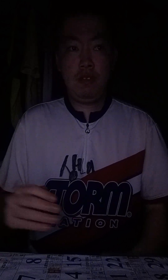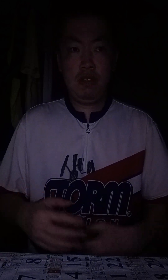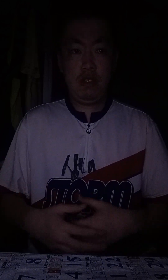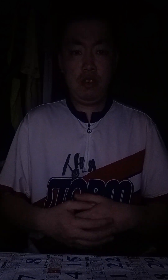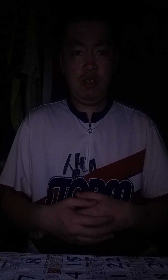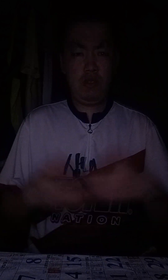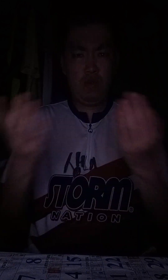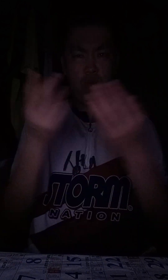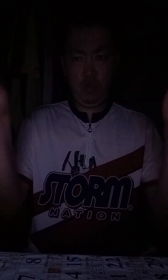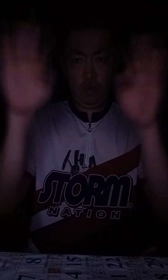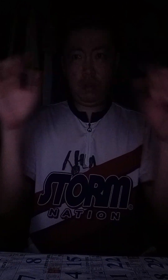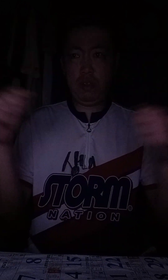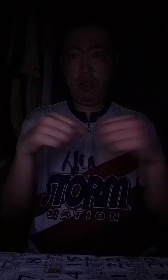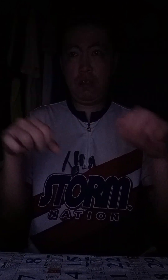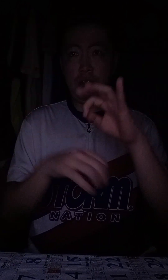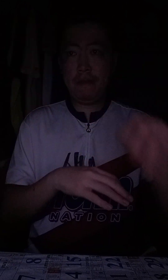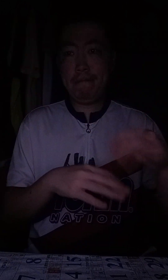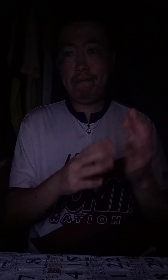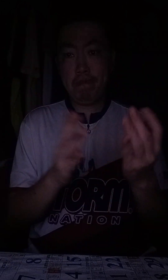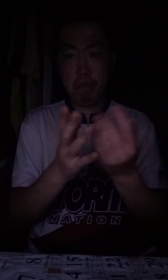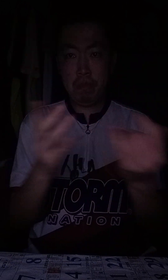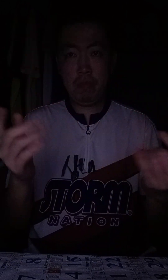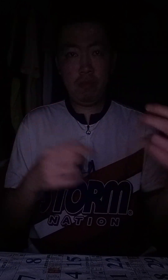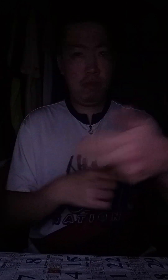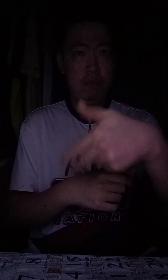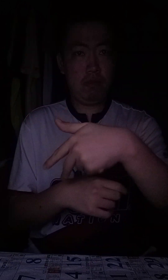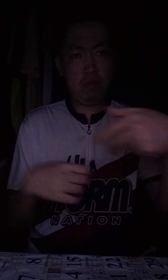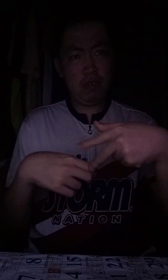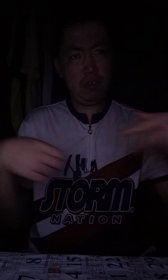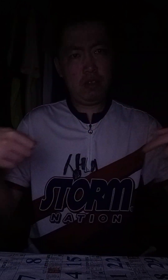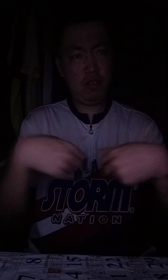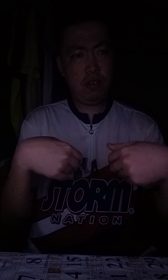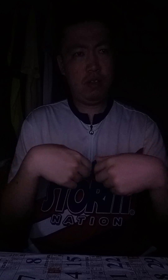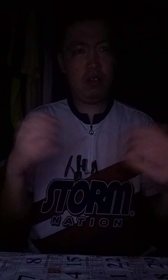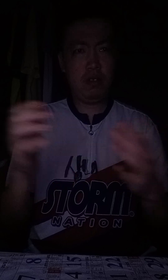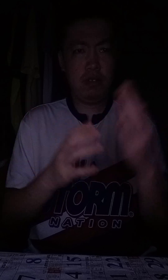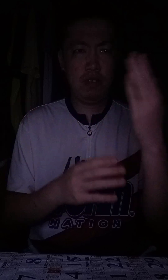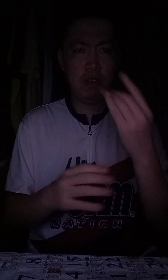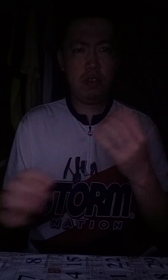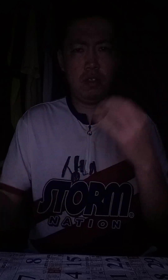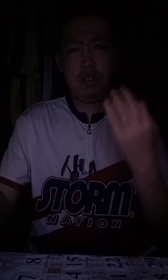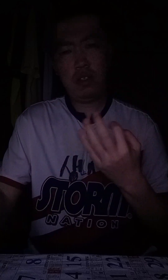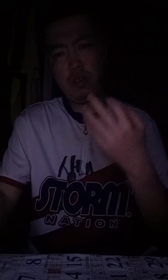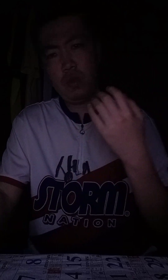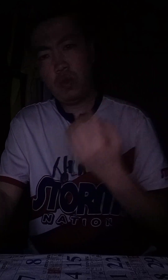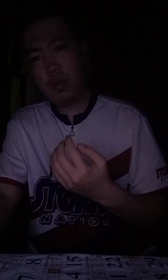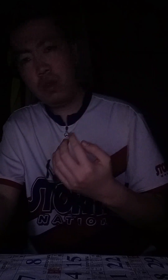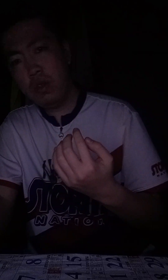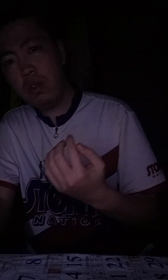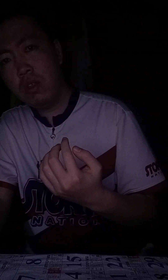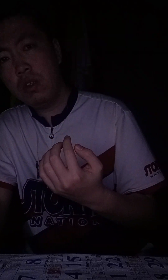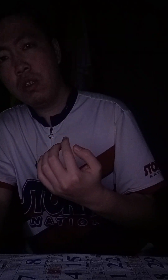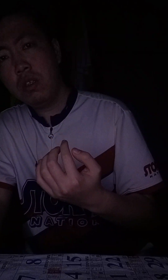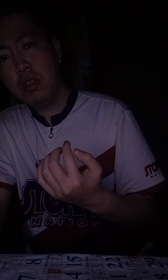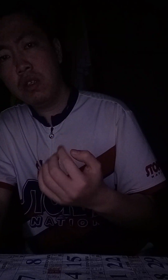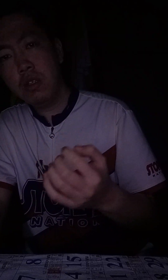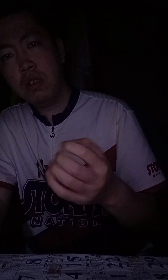밤사이 교통사고가 잇따랐습니다. 부산에서는 버스 2대가 부딪히면서 승객 15명이 다쳤고 충북 충주에서는 승용차가